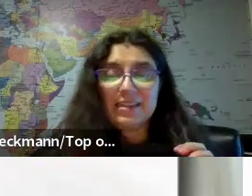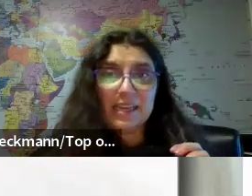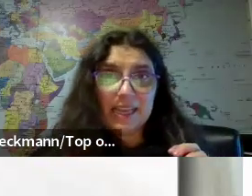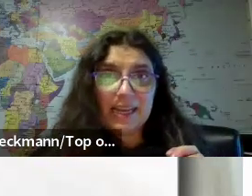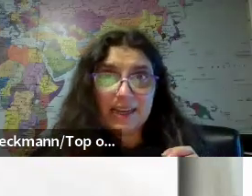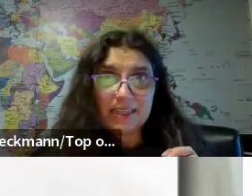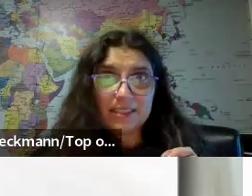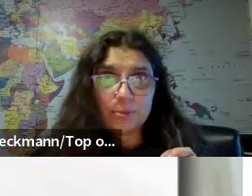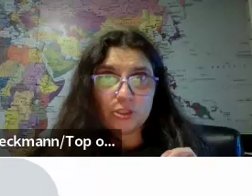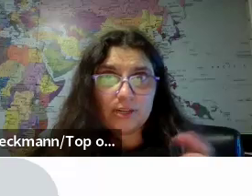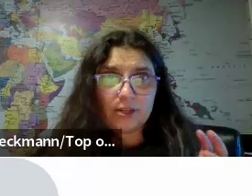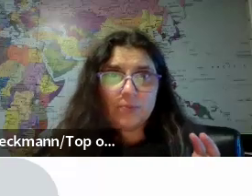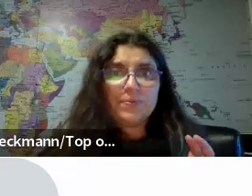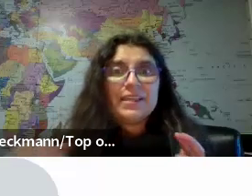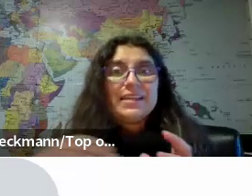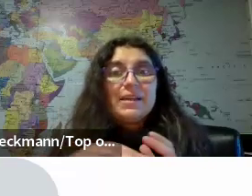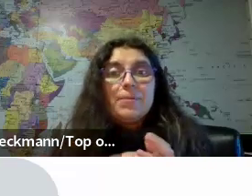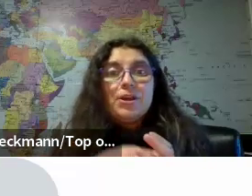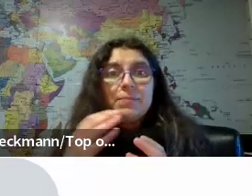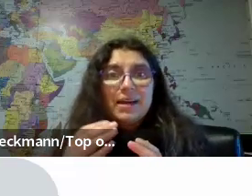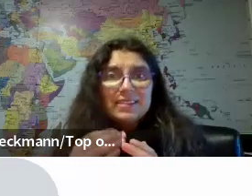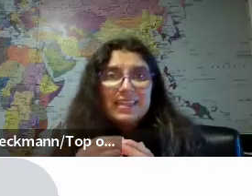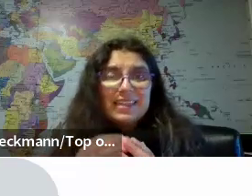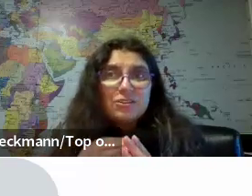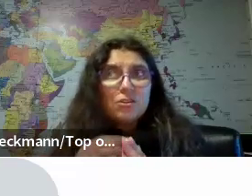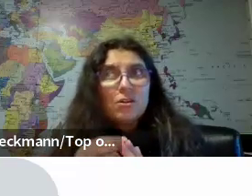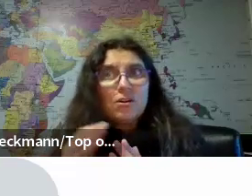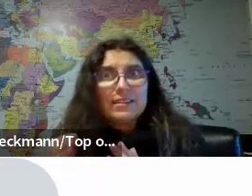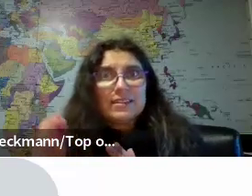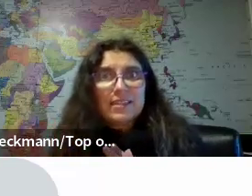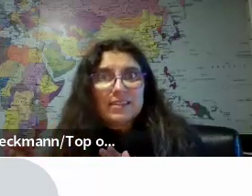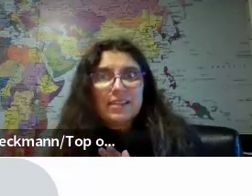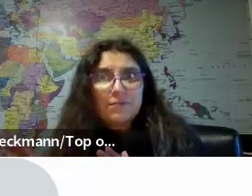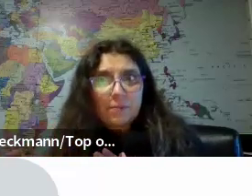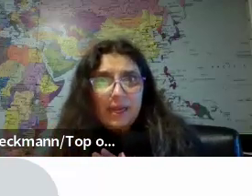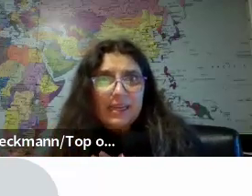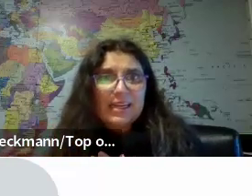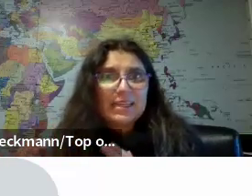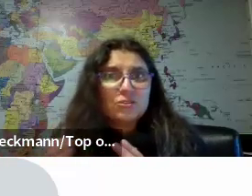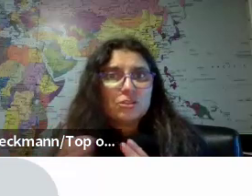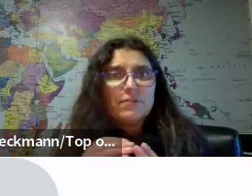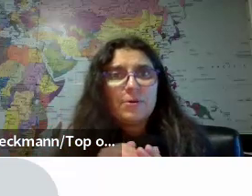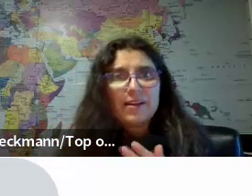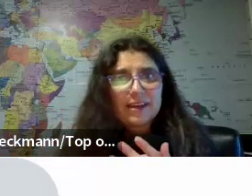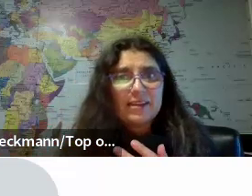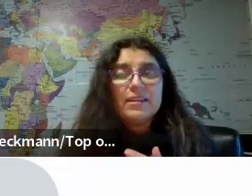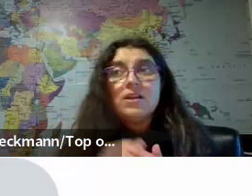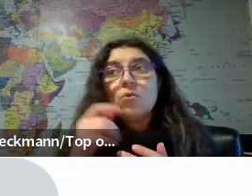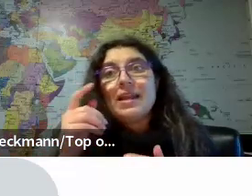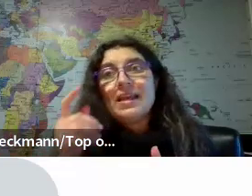tiene el análisis de puesto de trabajo. Pero además están todos los antecedentes formales en el que nosotros vamos a ver cuál